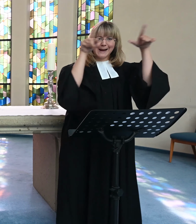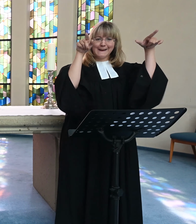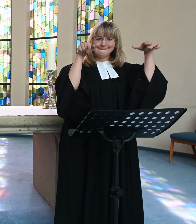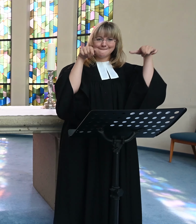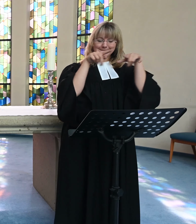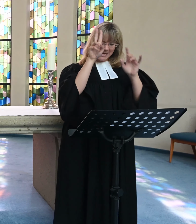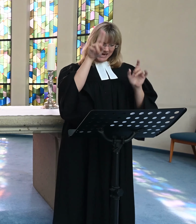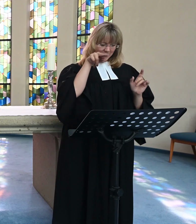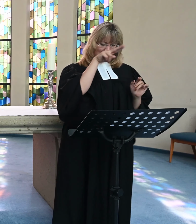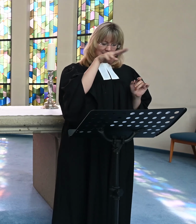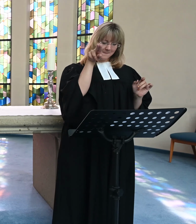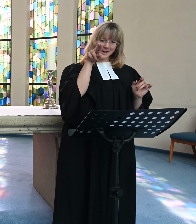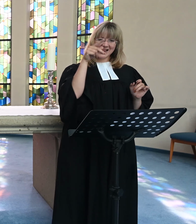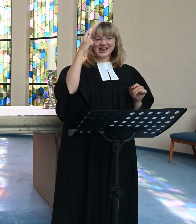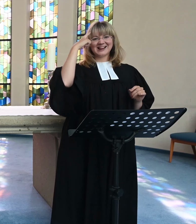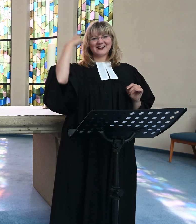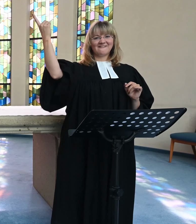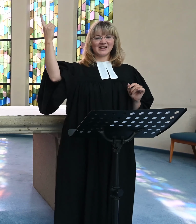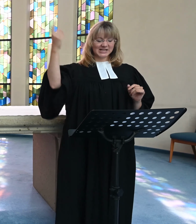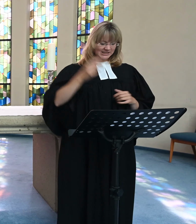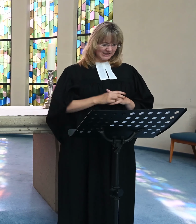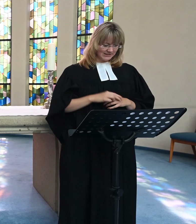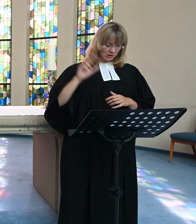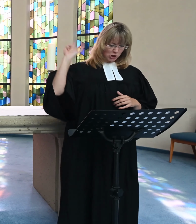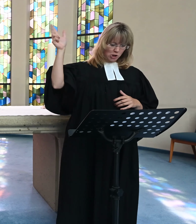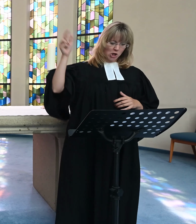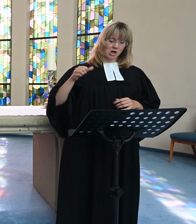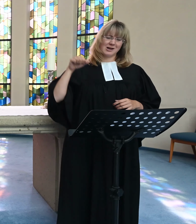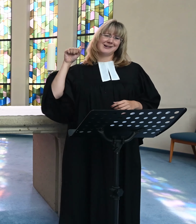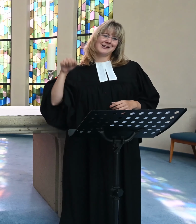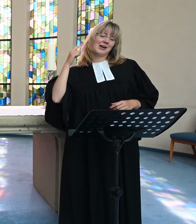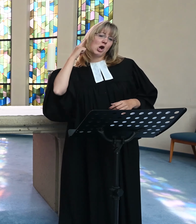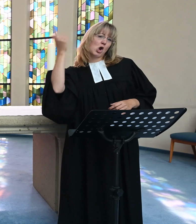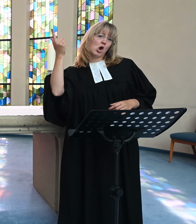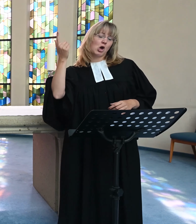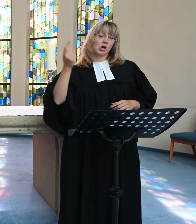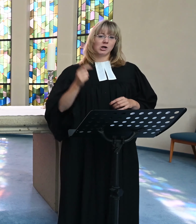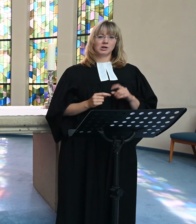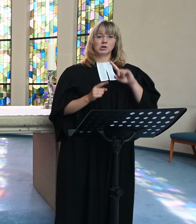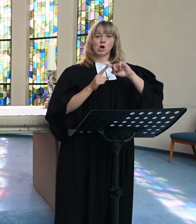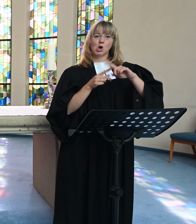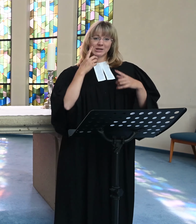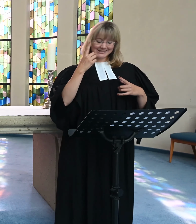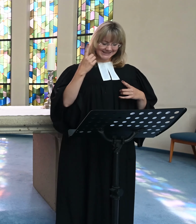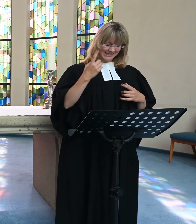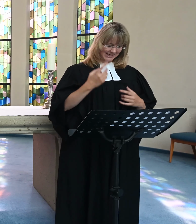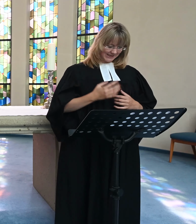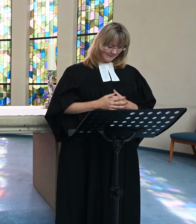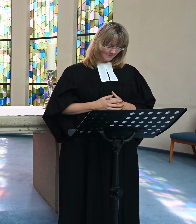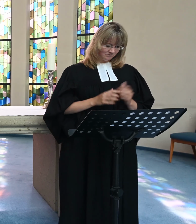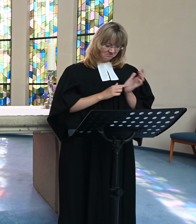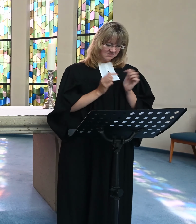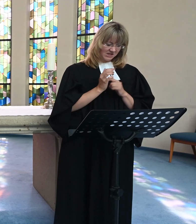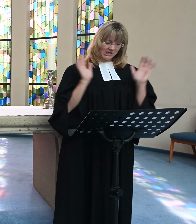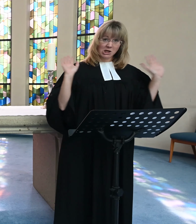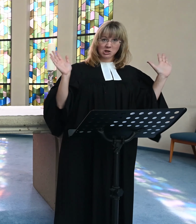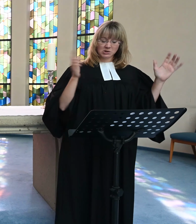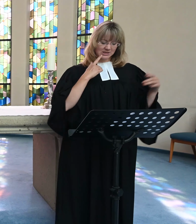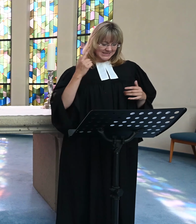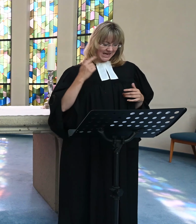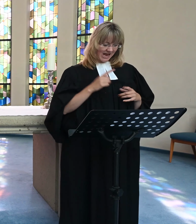Sätze später stellt Jesus das Gebet vor, das wohl zu einem der meistgesprochenen Gebete auf der ganzen Welt